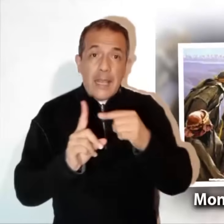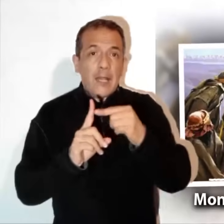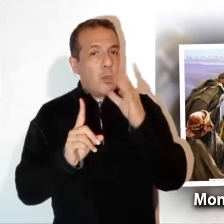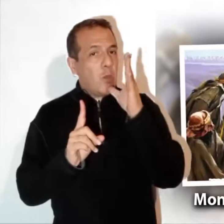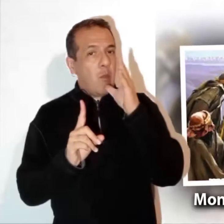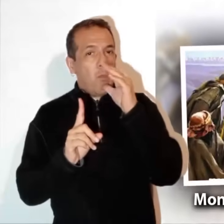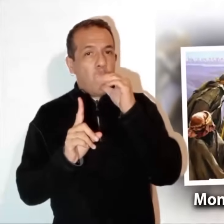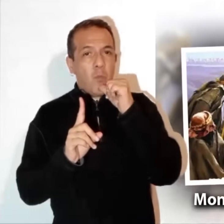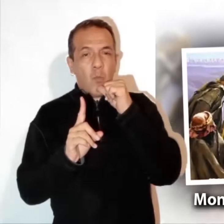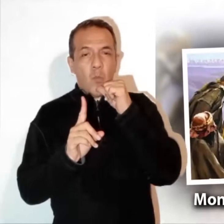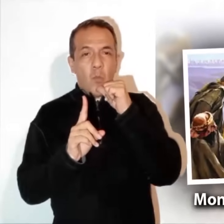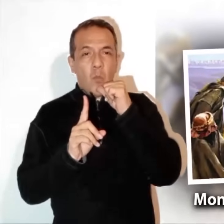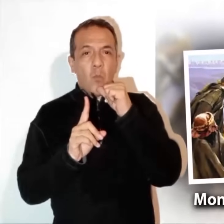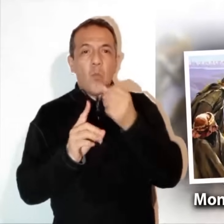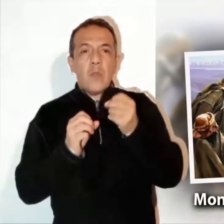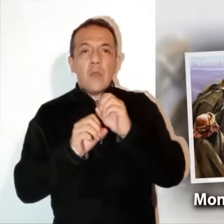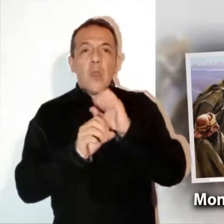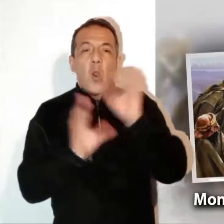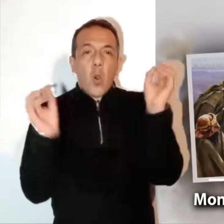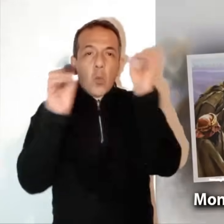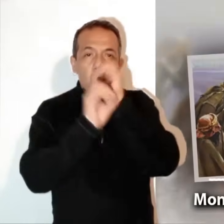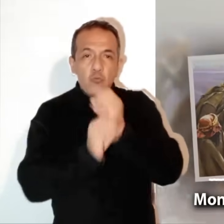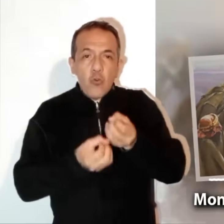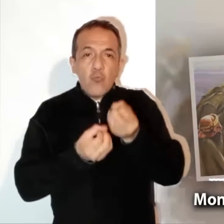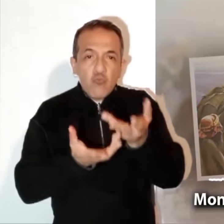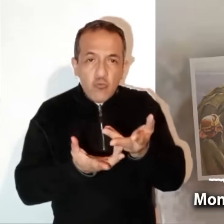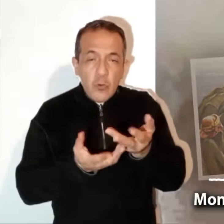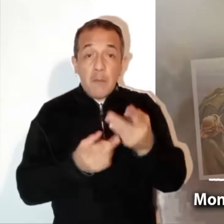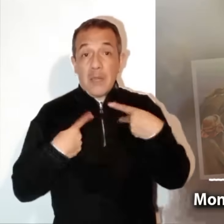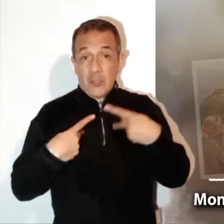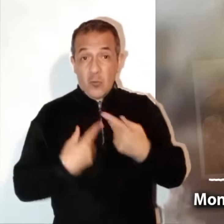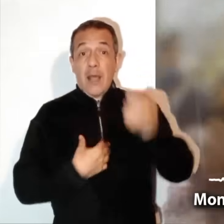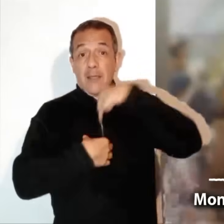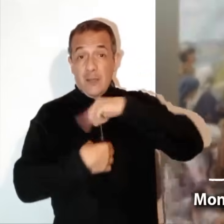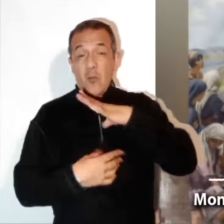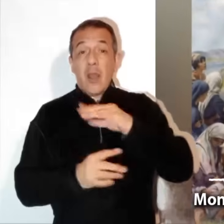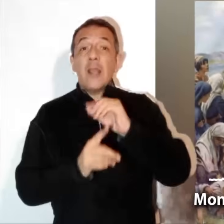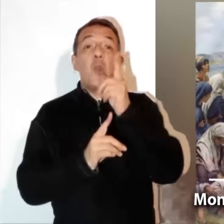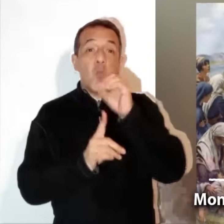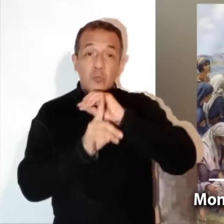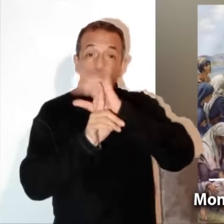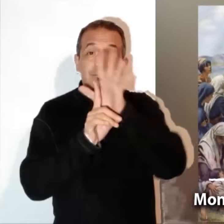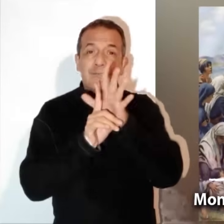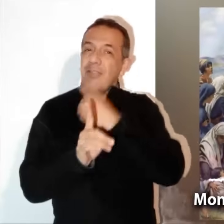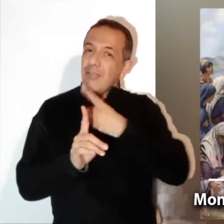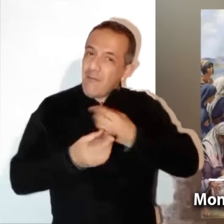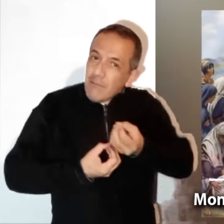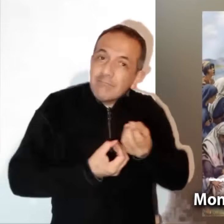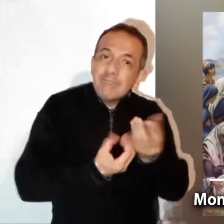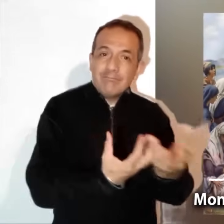Jesús tendrá que ofrecer esa luz. Al mismo tiempo que la ofrece, se llena más de